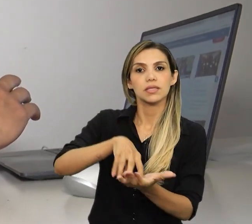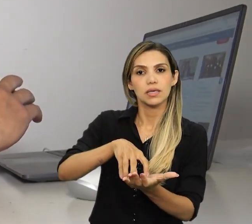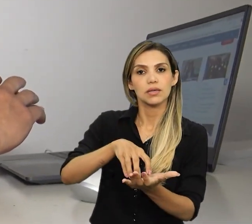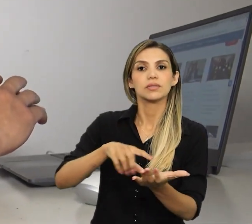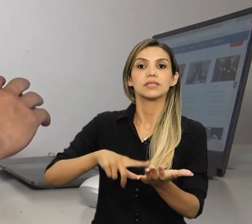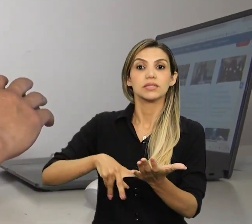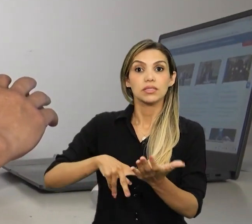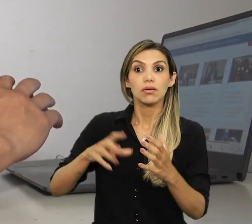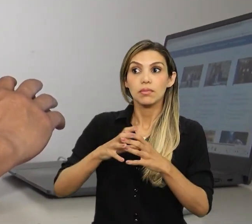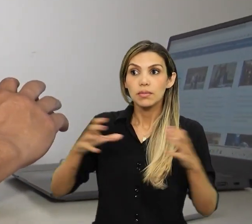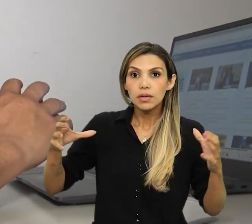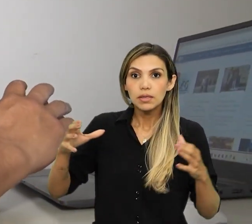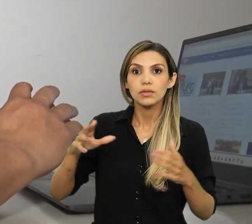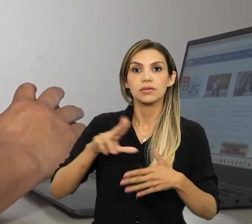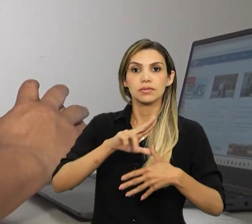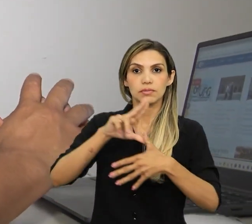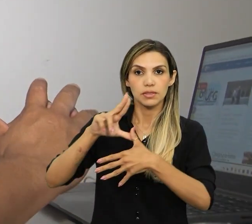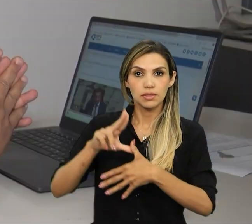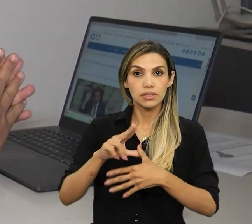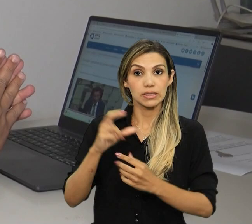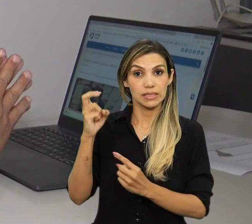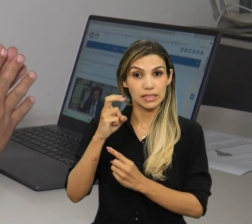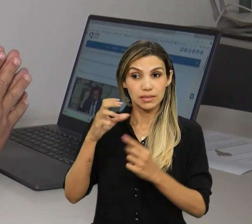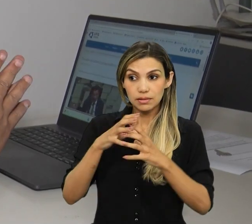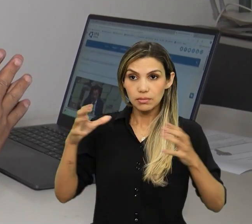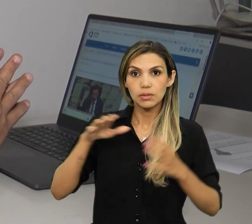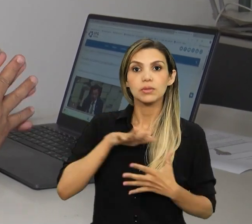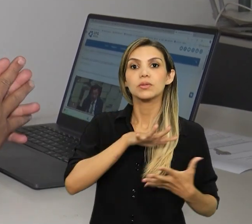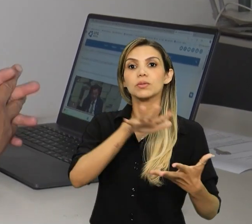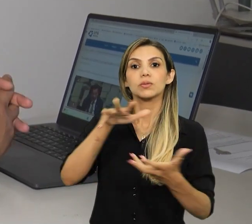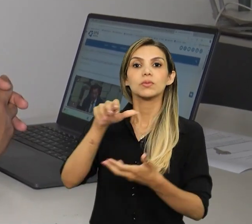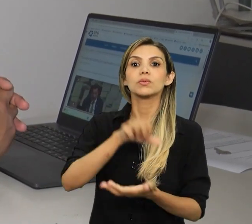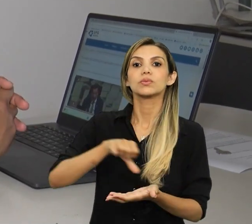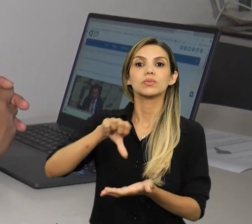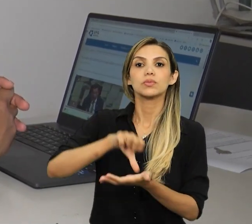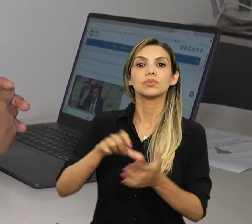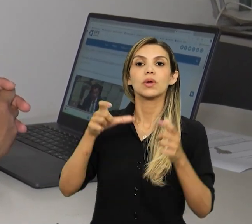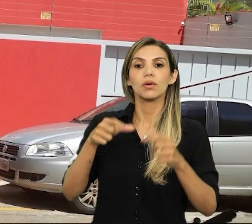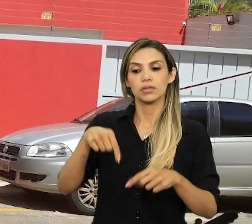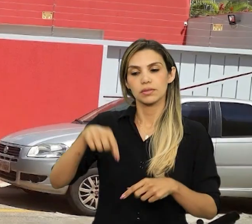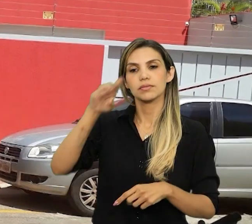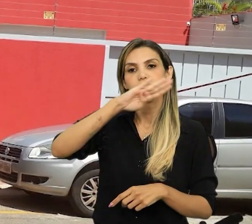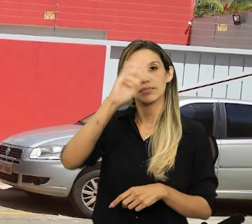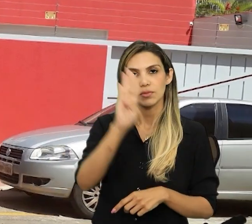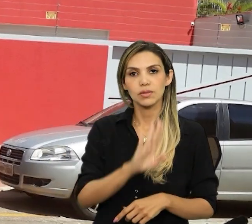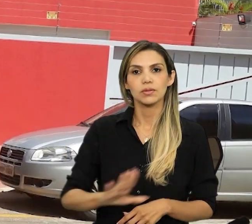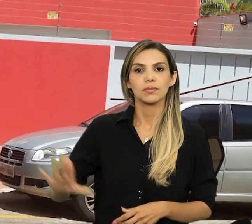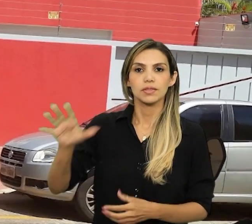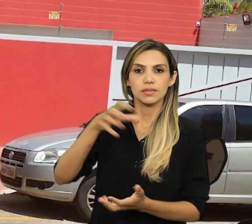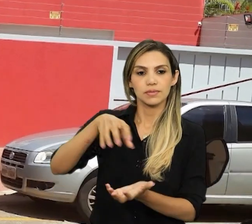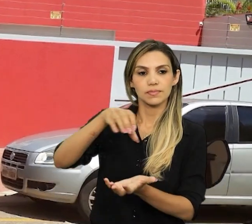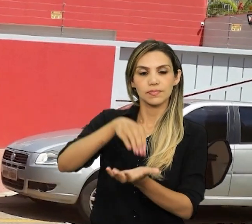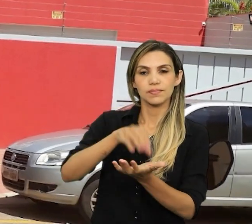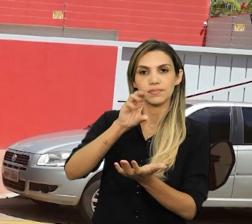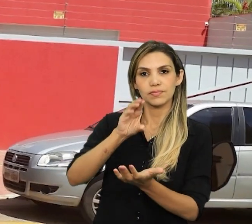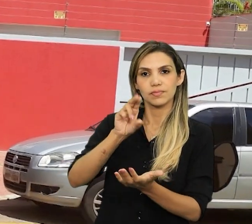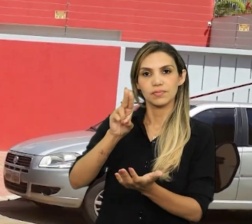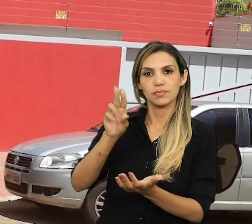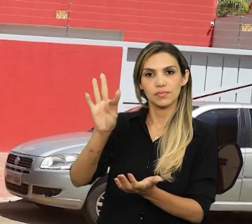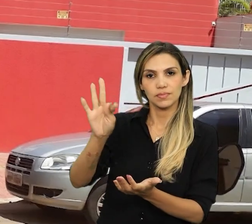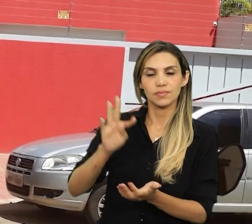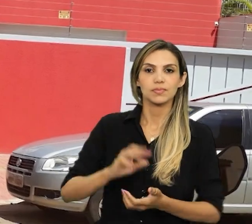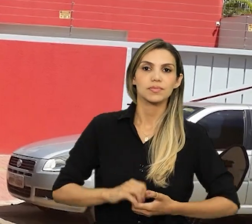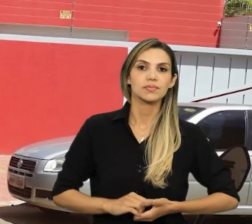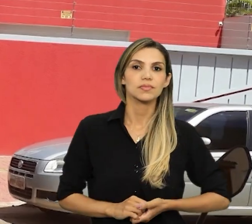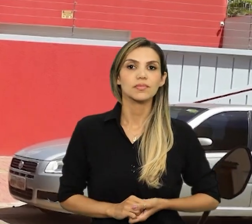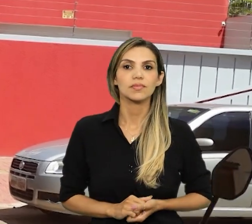sindical, e a maior delas da América Latina e a 5ª maior do mundo está aqui no Brasil, a Central Única dos Trabalhadores,